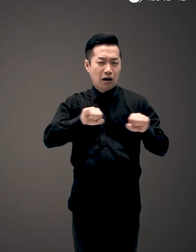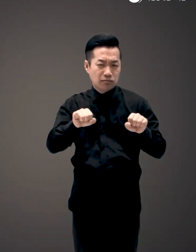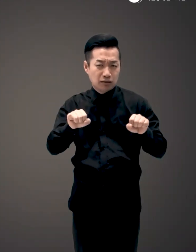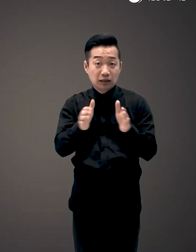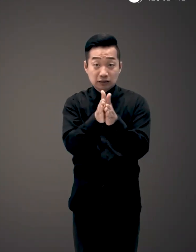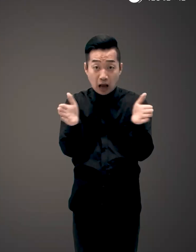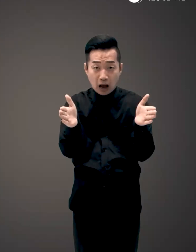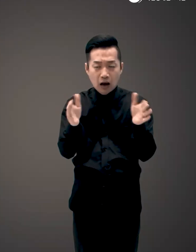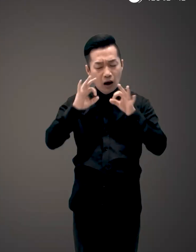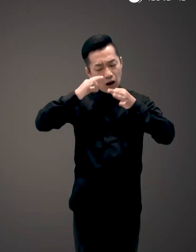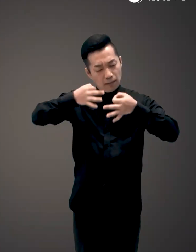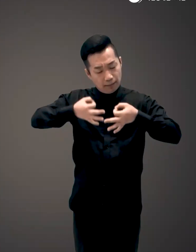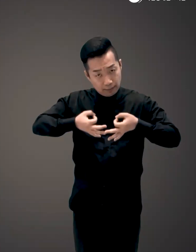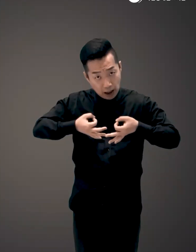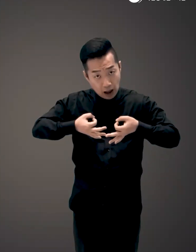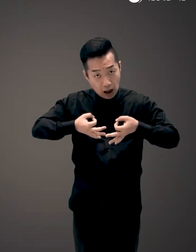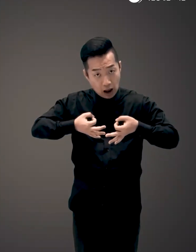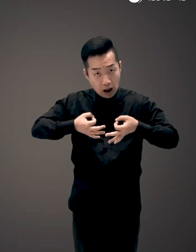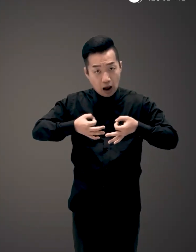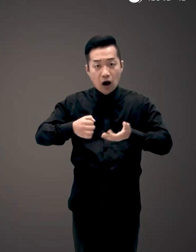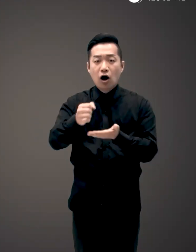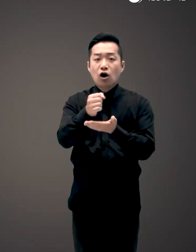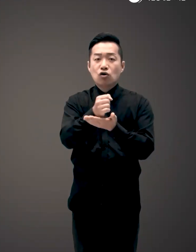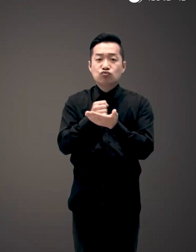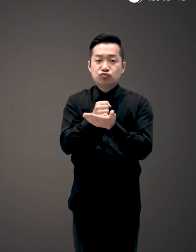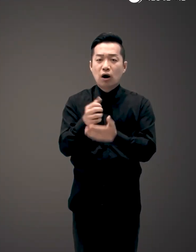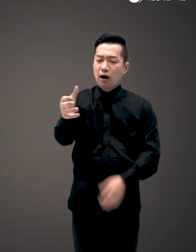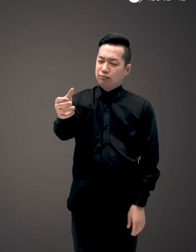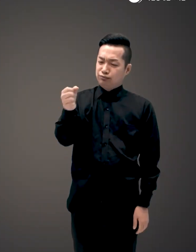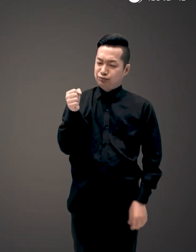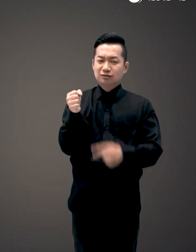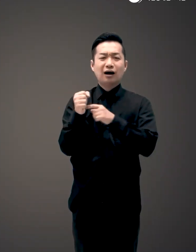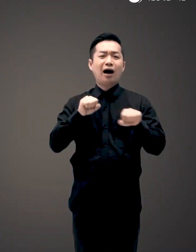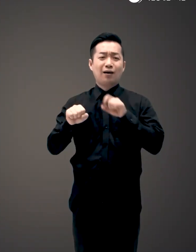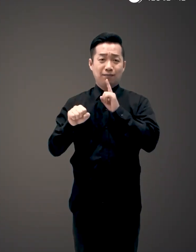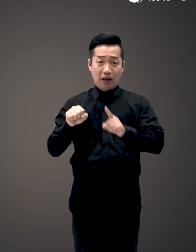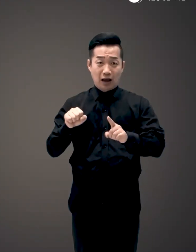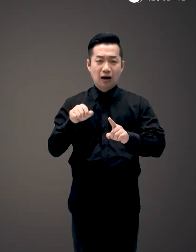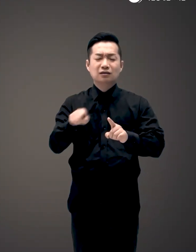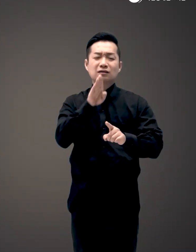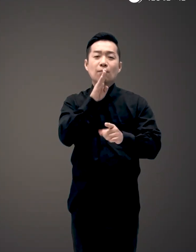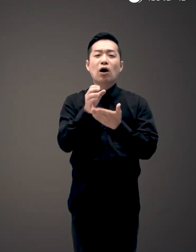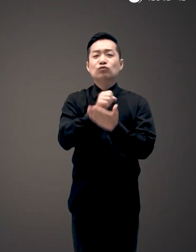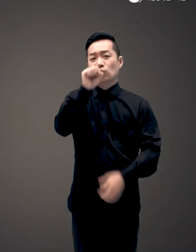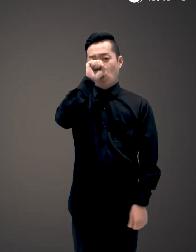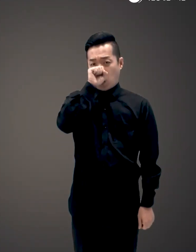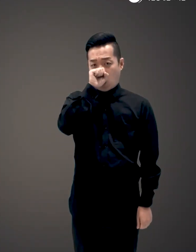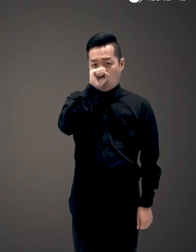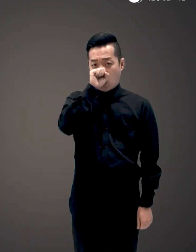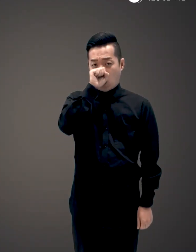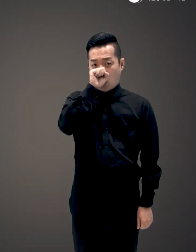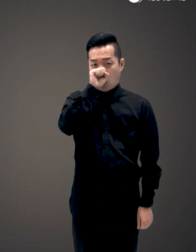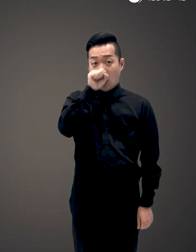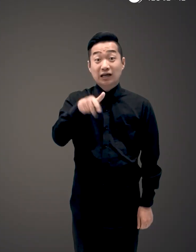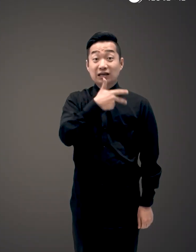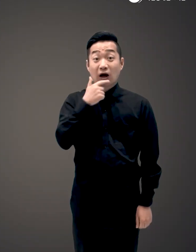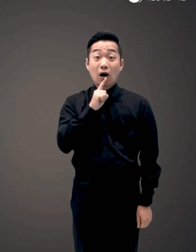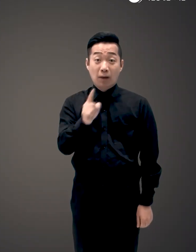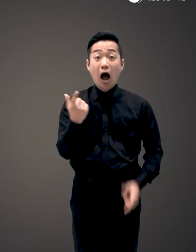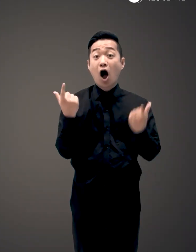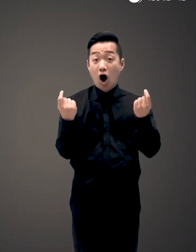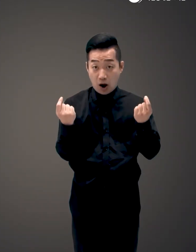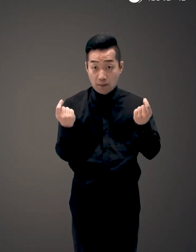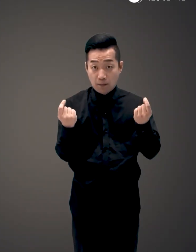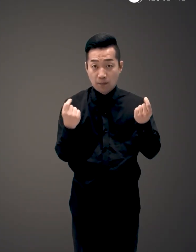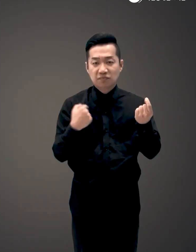도전들이 지금 되돌아보니까 운을 끌어당겨주는 행동이었던 거예요. 아, 그건 정말 운이 좋았어. That was a lucky